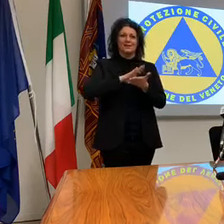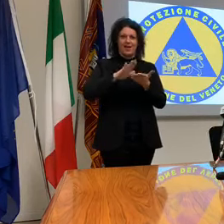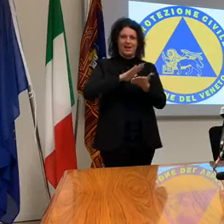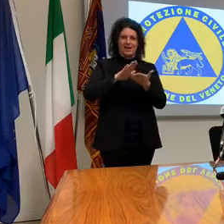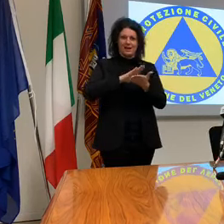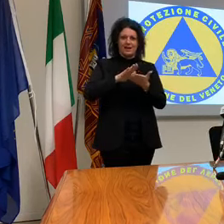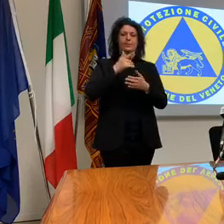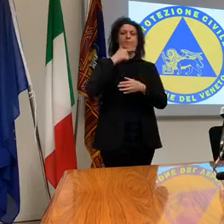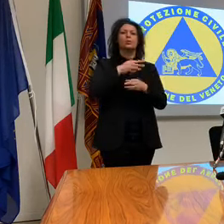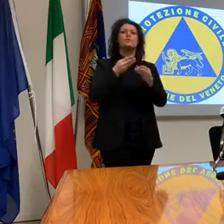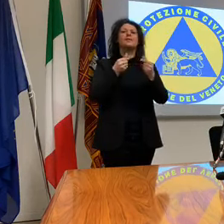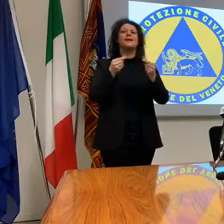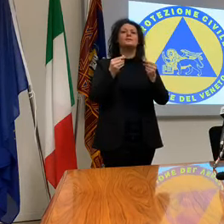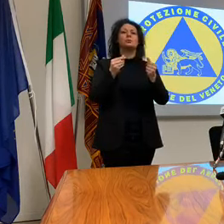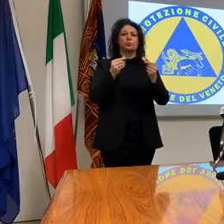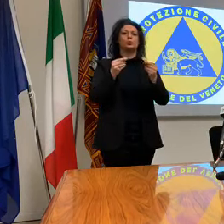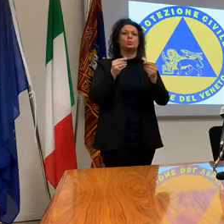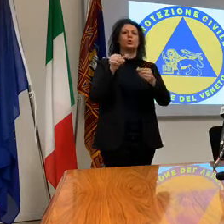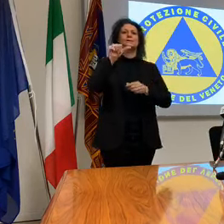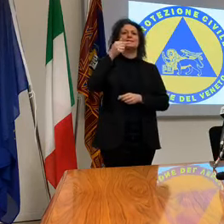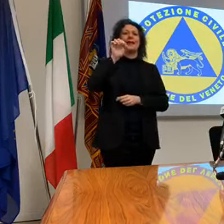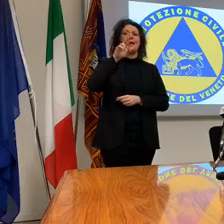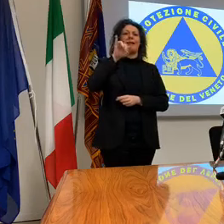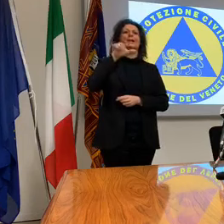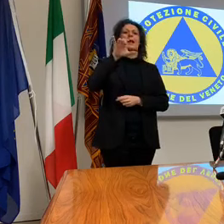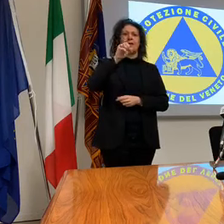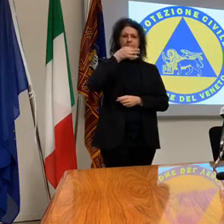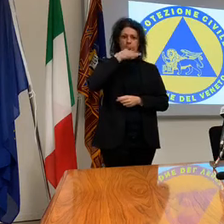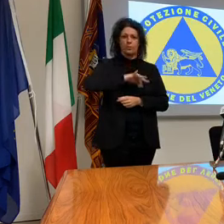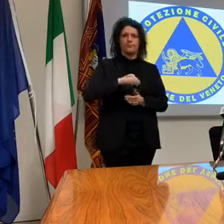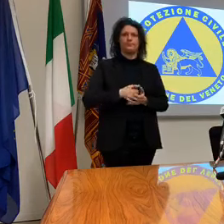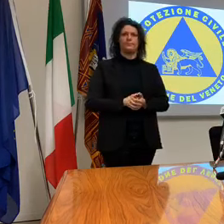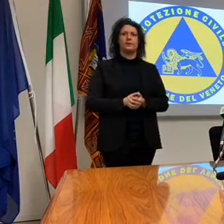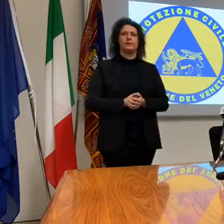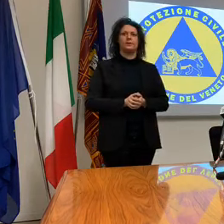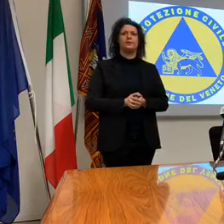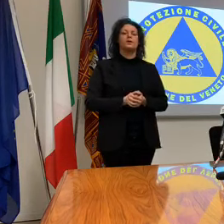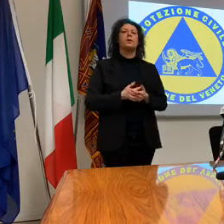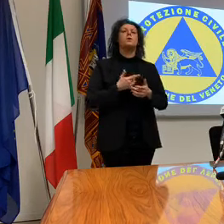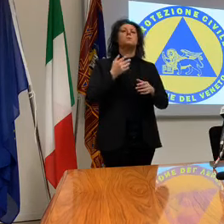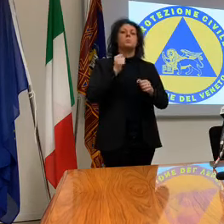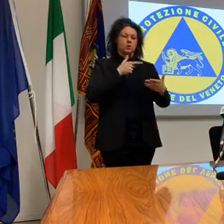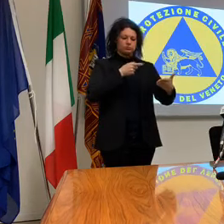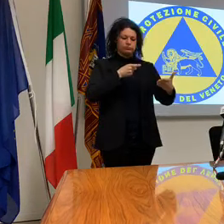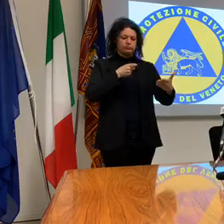scritto Grafica Veneta in un comunicato stampa. Ci basta una soluzione con la decina.